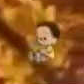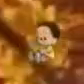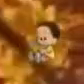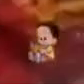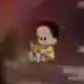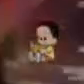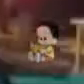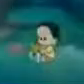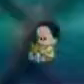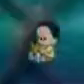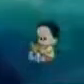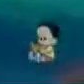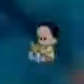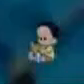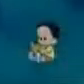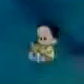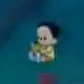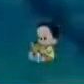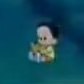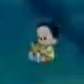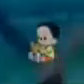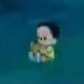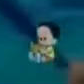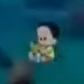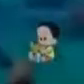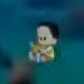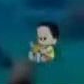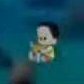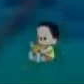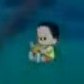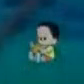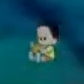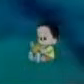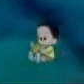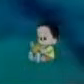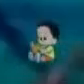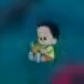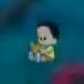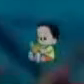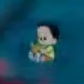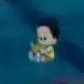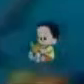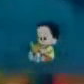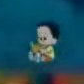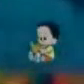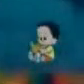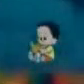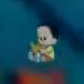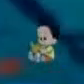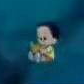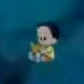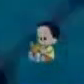Através da cerca num cenário colorido, vemos três meninos jogando bola no pátio de uma escola.